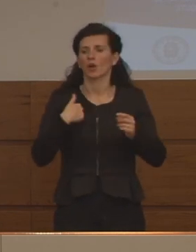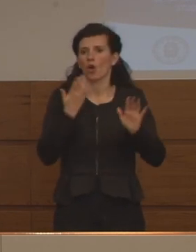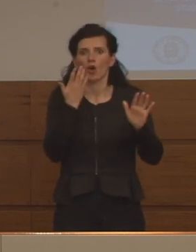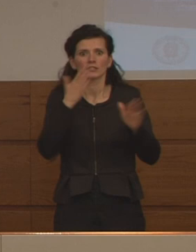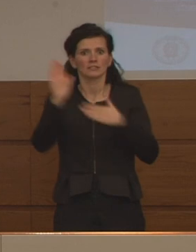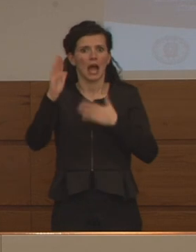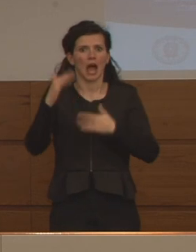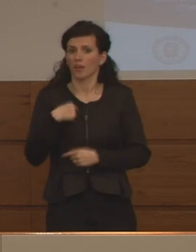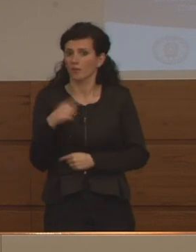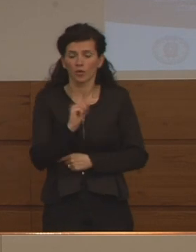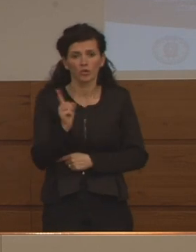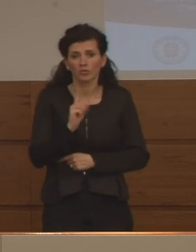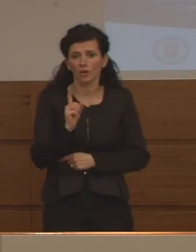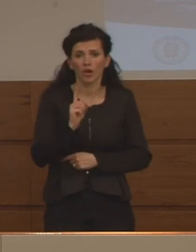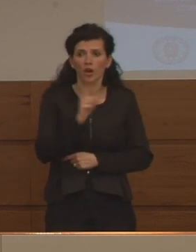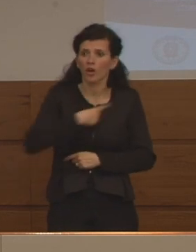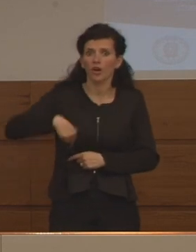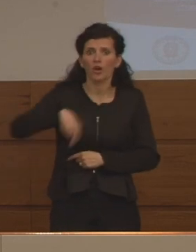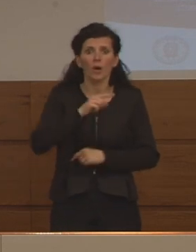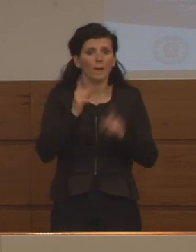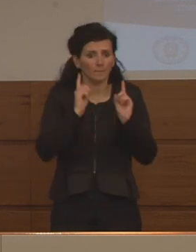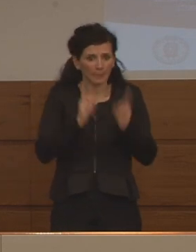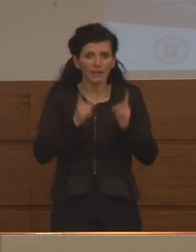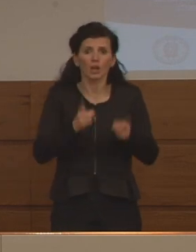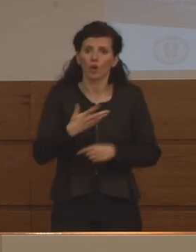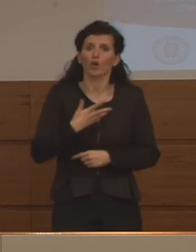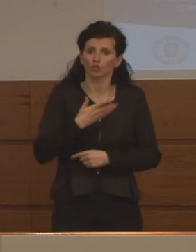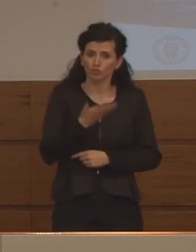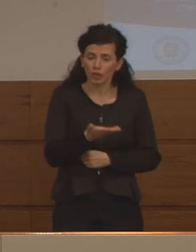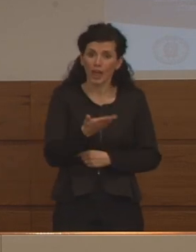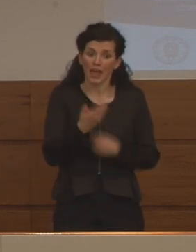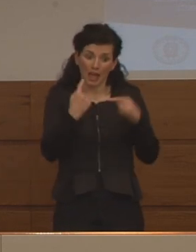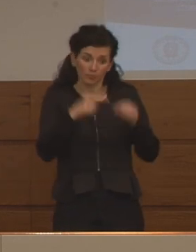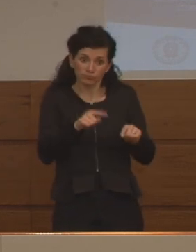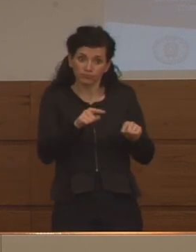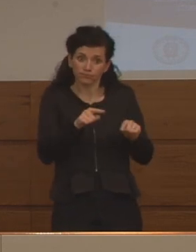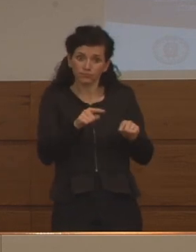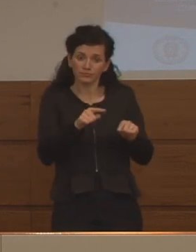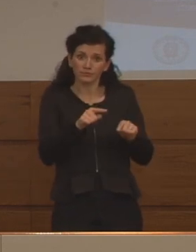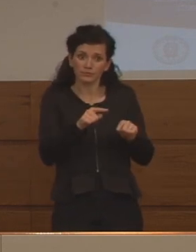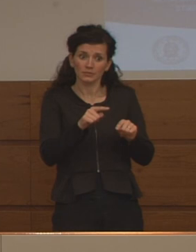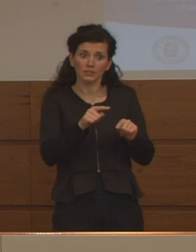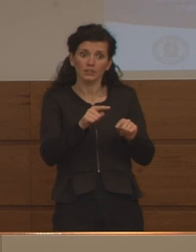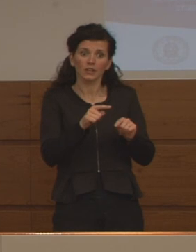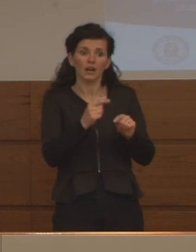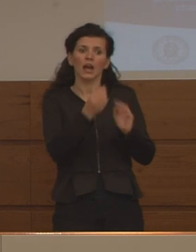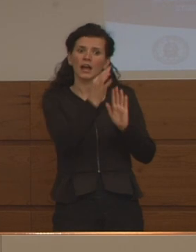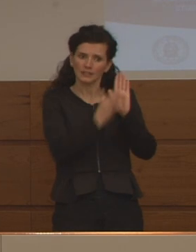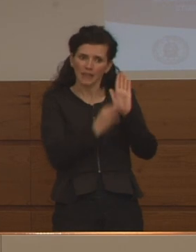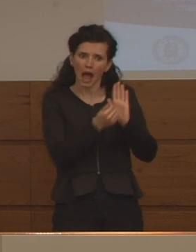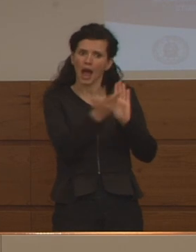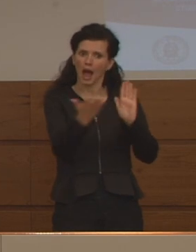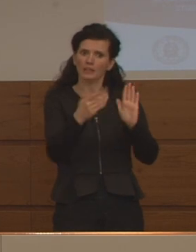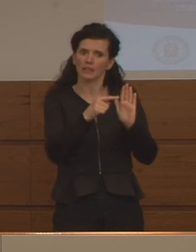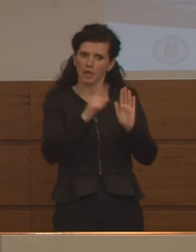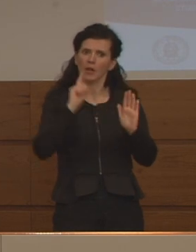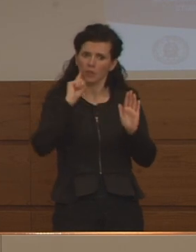nulla e sono la dimostrazione che quanto stato messo in atto è